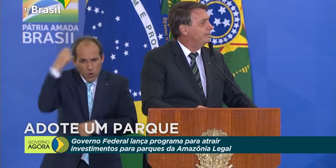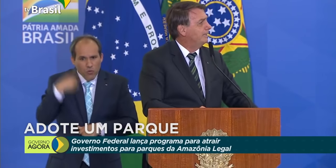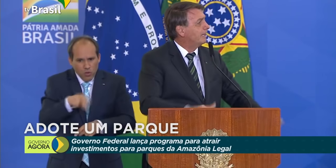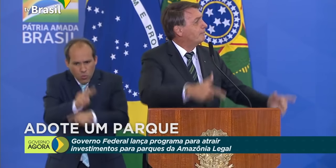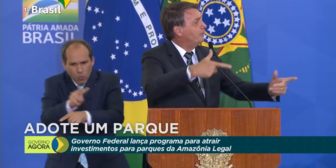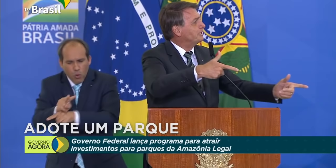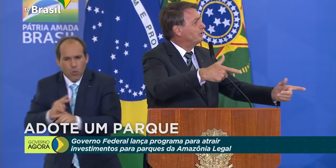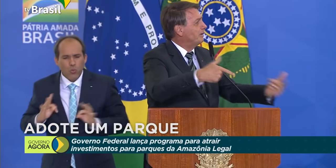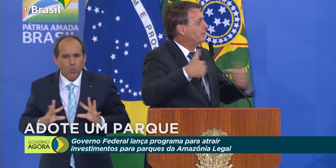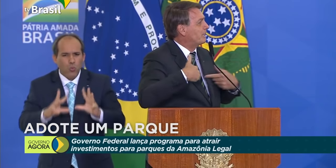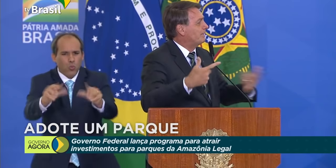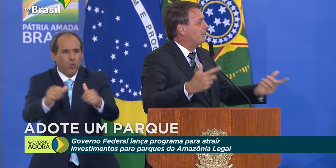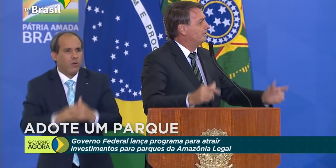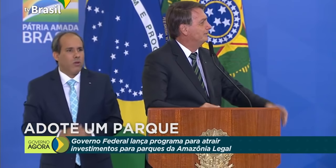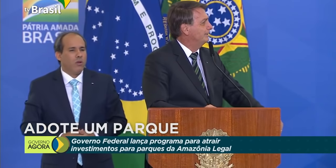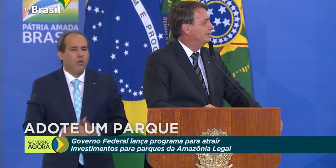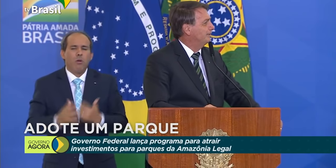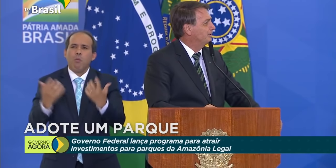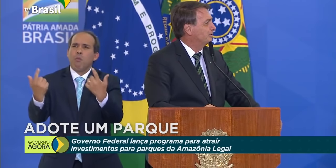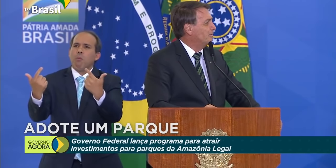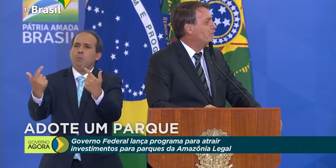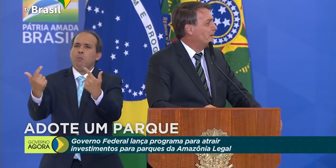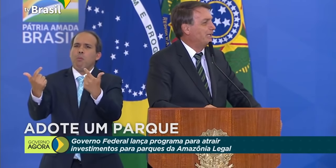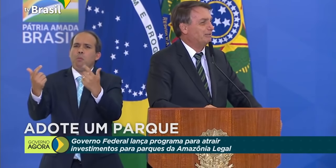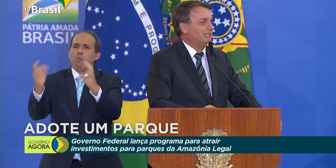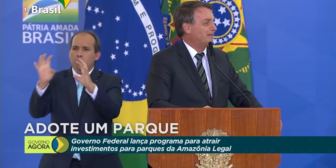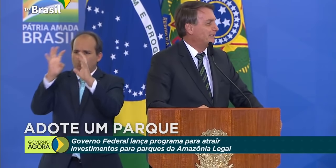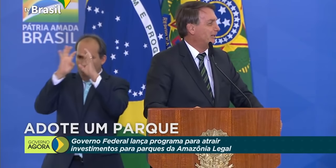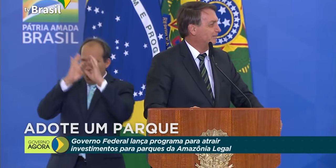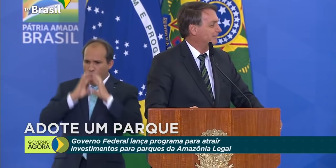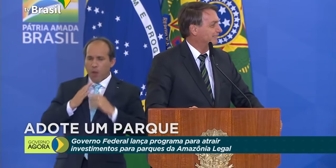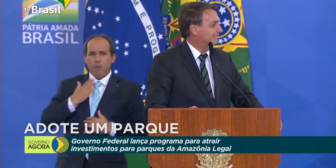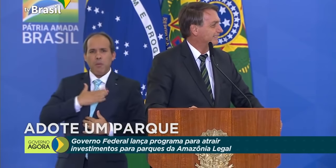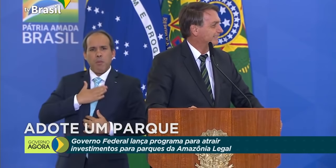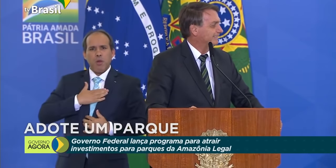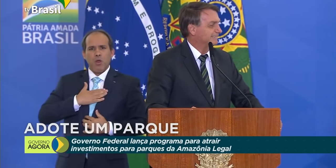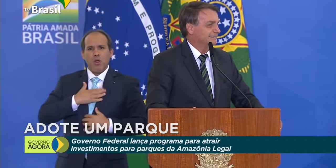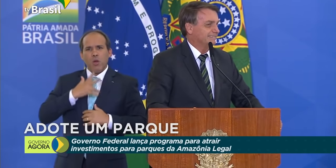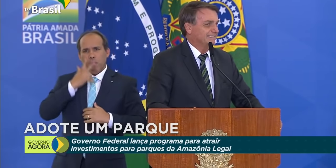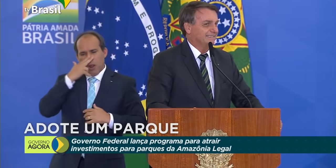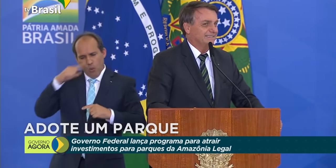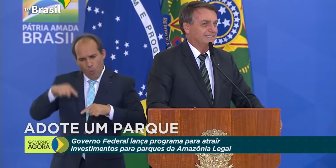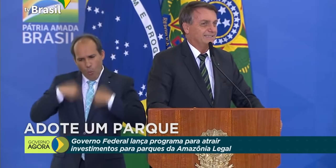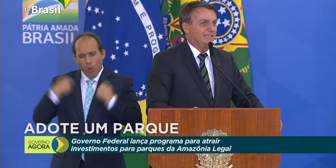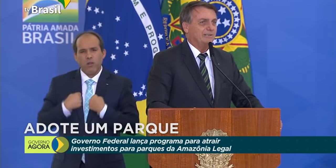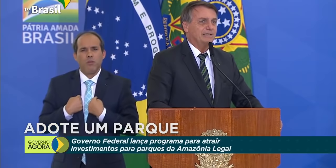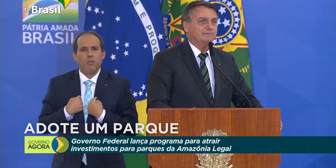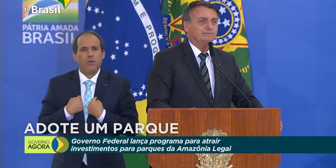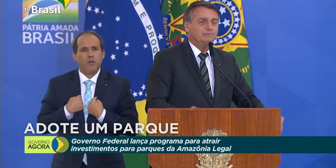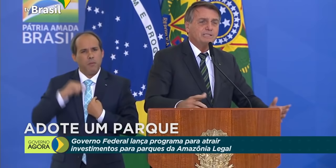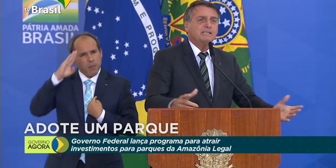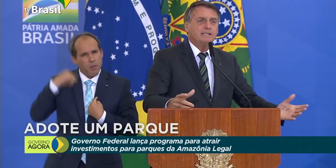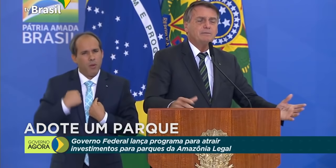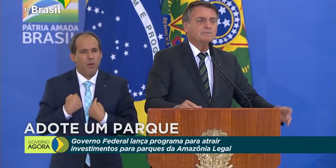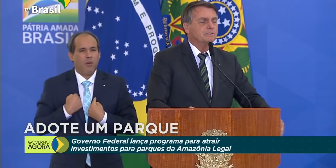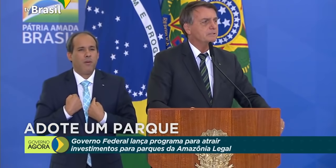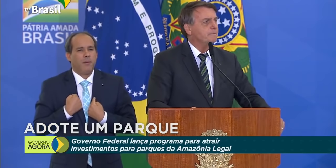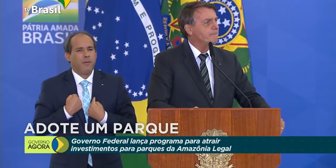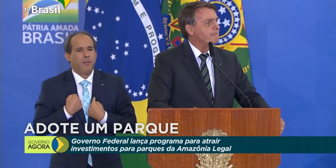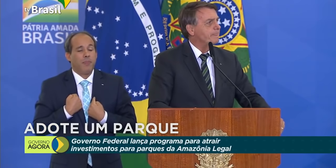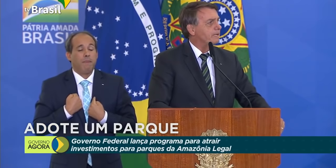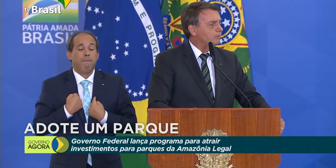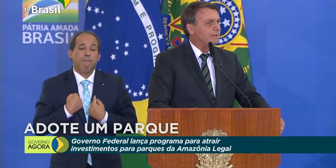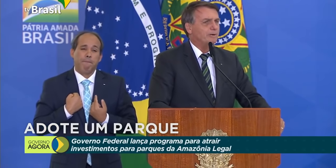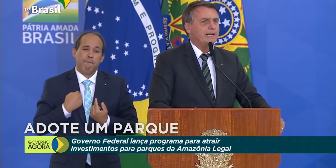aquela bronca né aquela. 50 em cima do meu peito e especial E Agora Nós